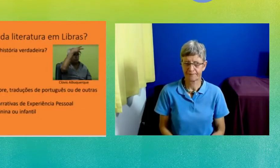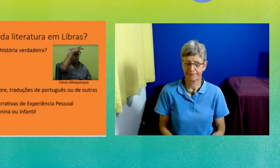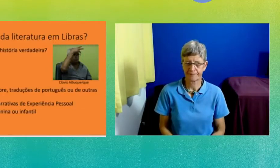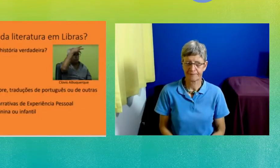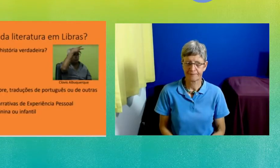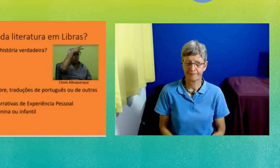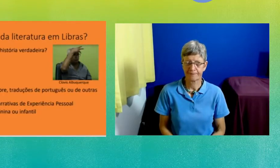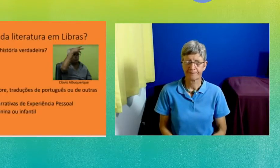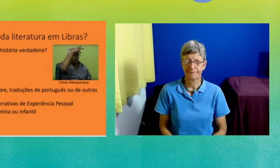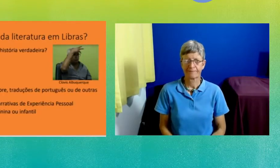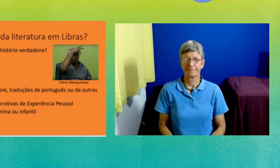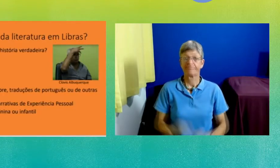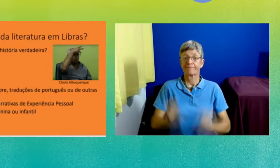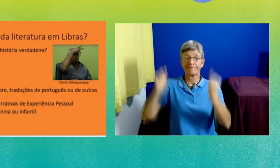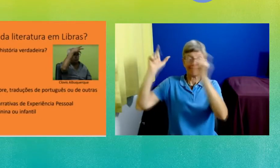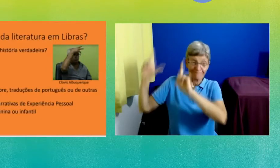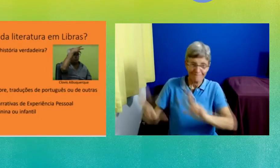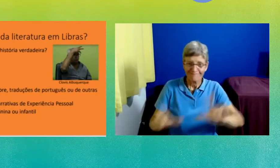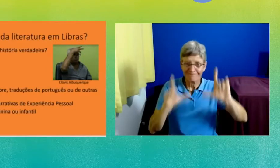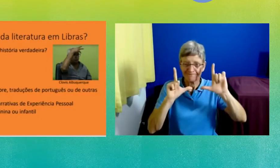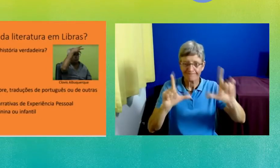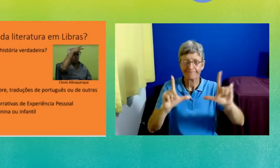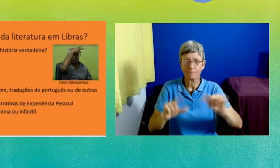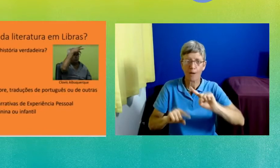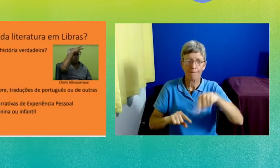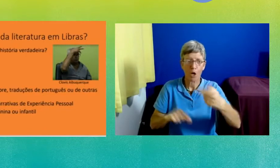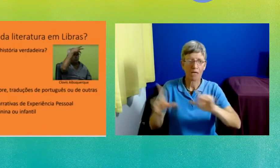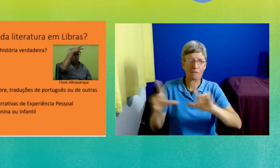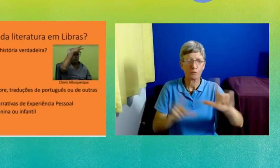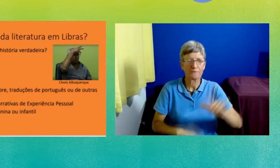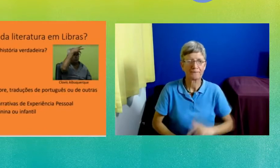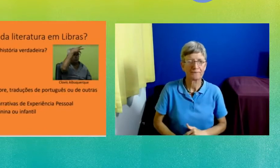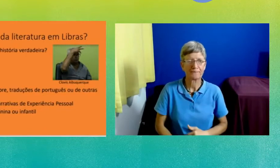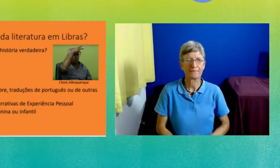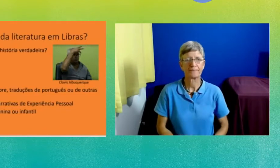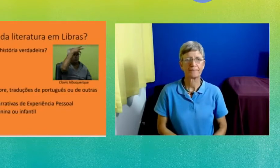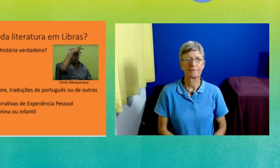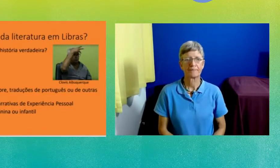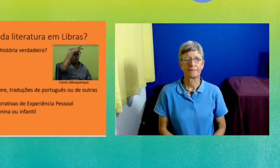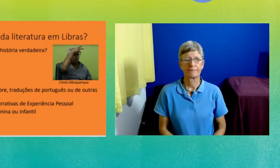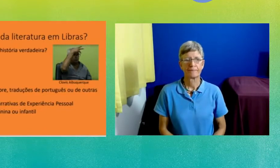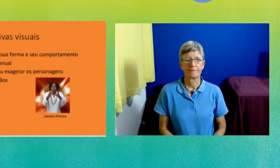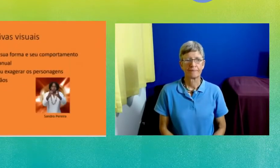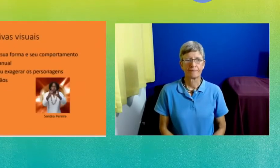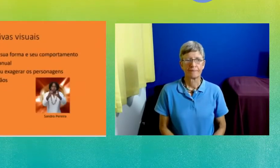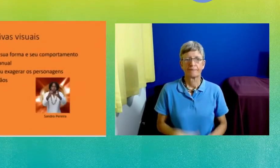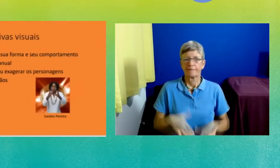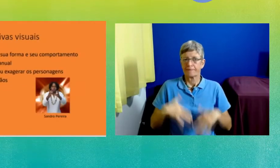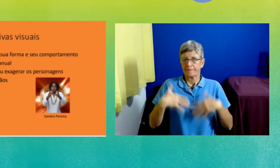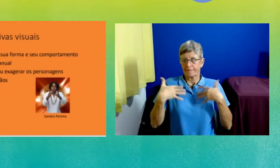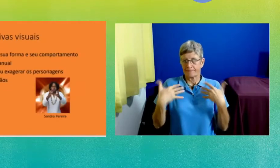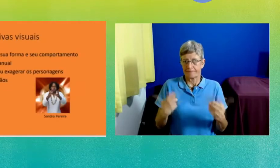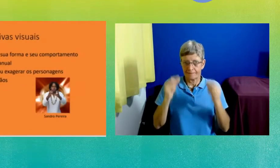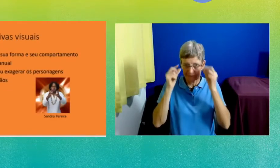e trabalhar com a literatura surda. Pode passar o slide, por gentileza?